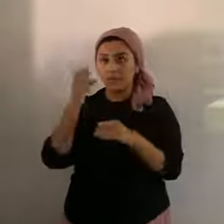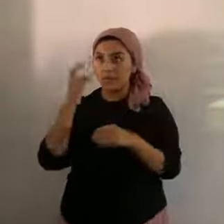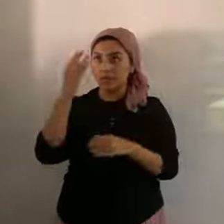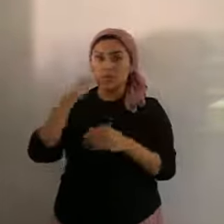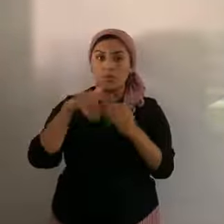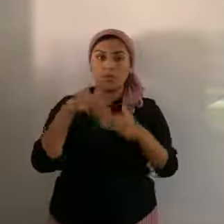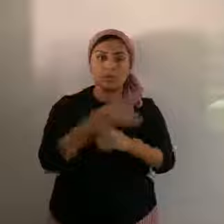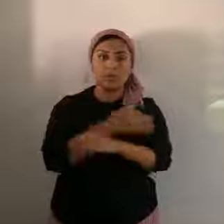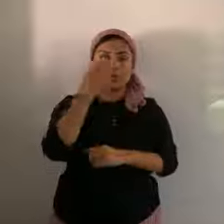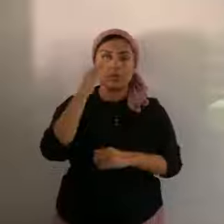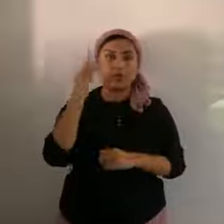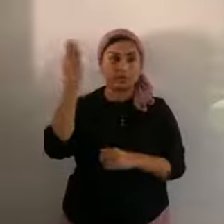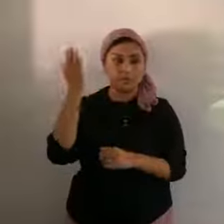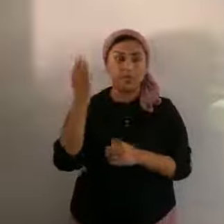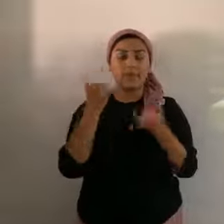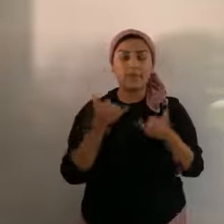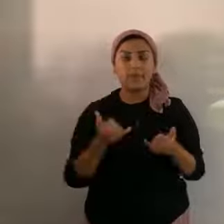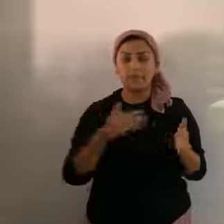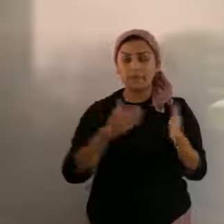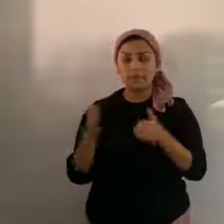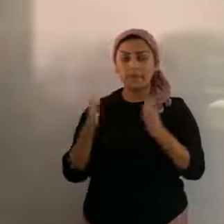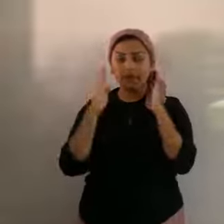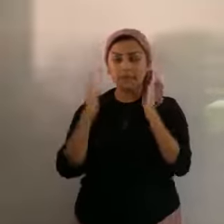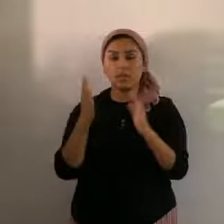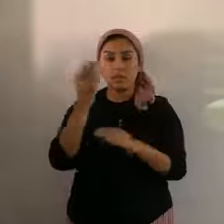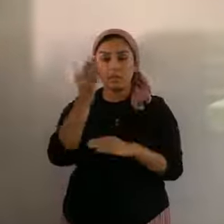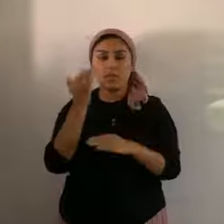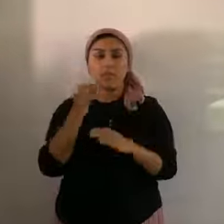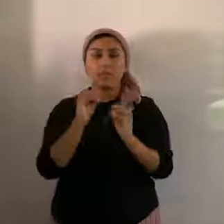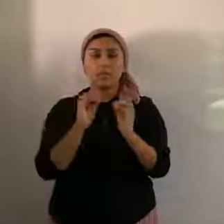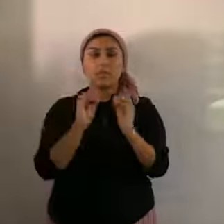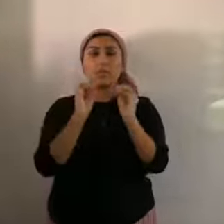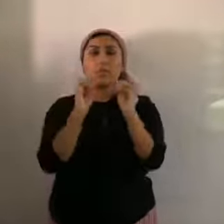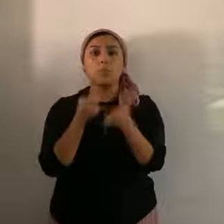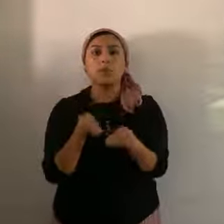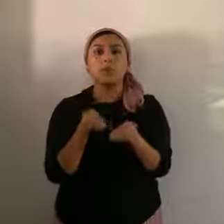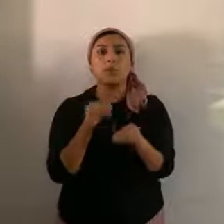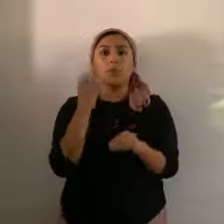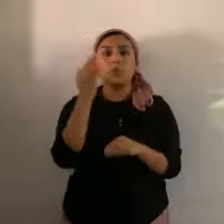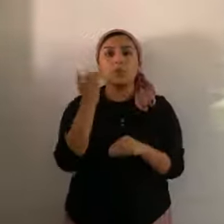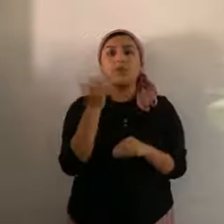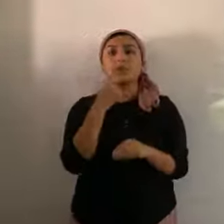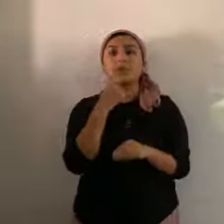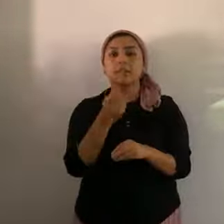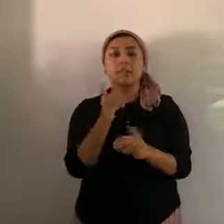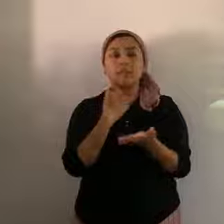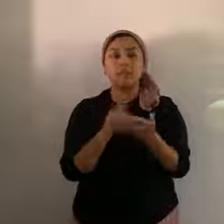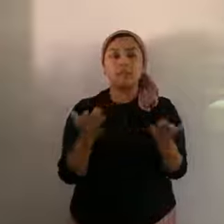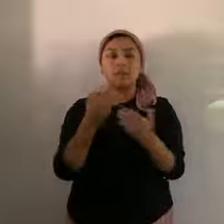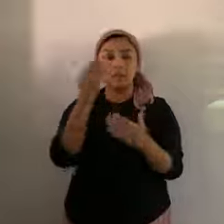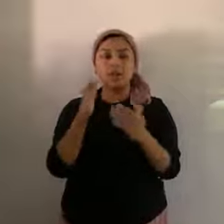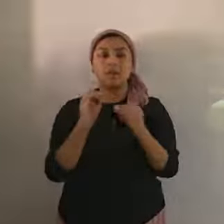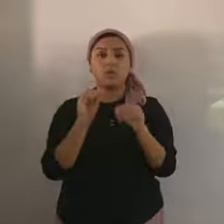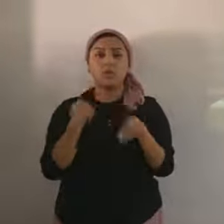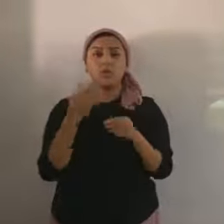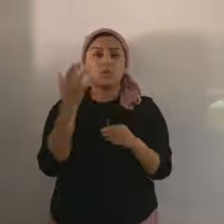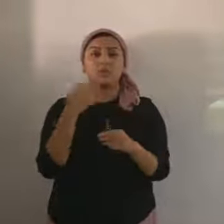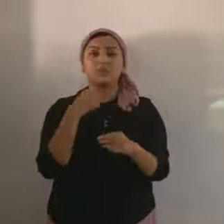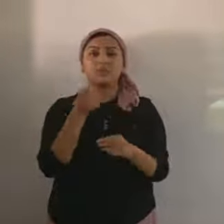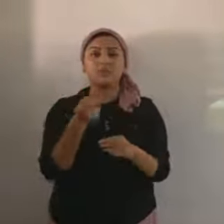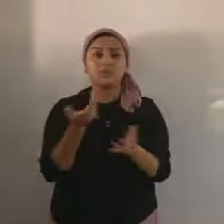Todopoderoso. Ahora, fíjense por qué puso esto, por qué dijo, perdón, esto aquí el Eterno. ¿Por qué lo